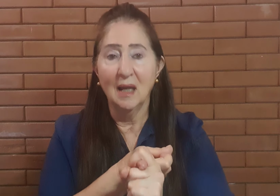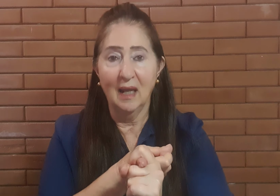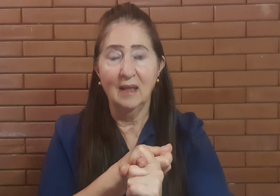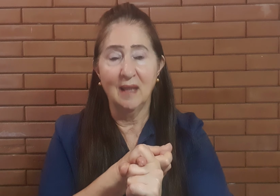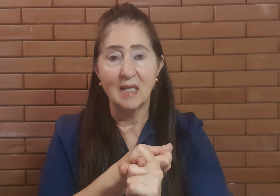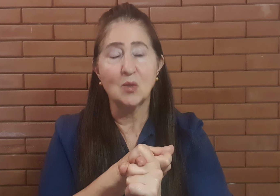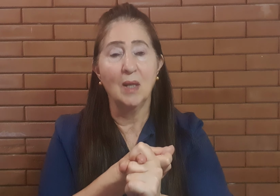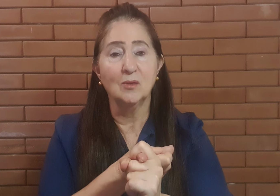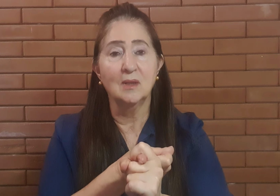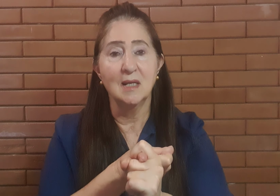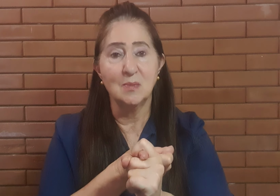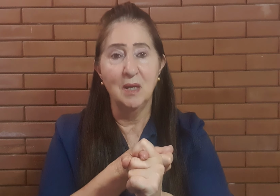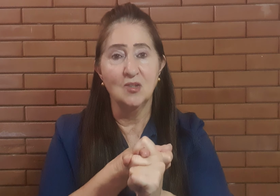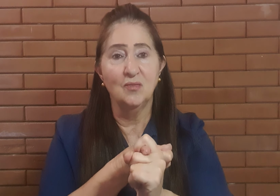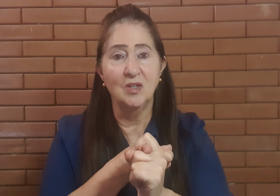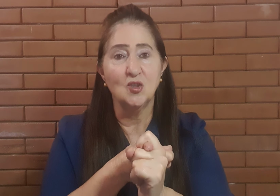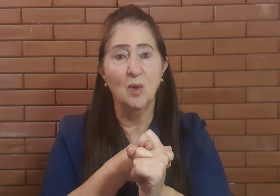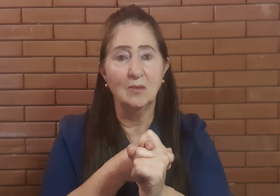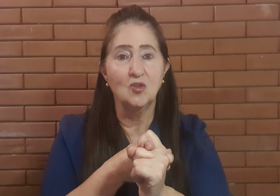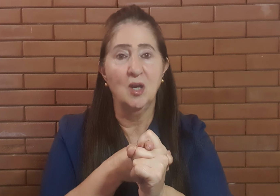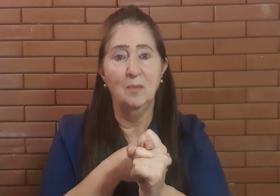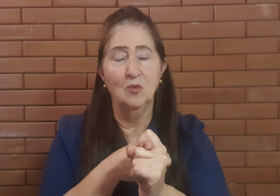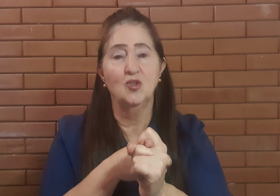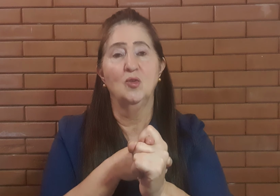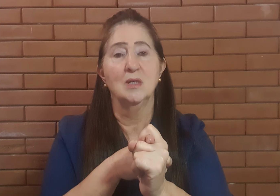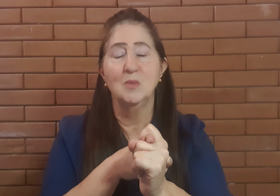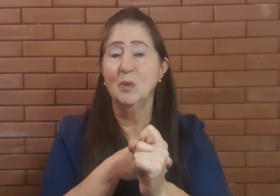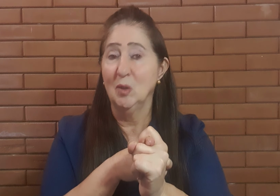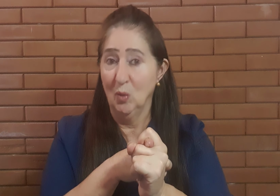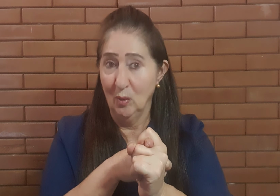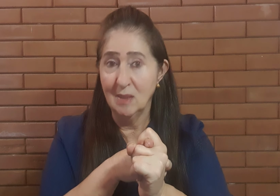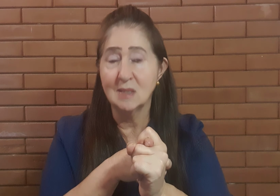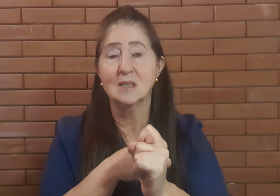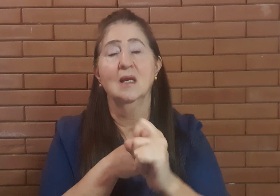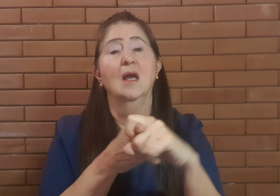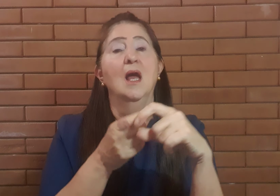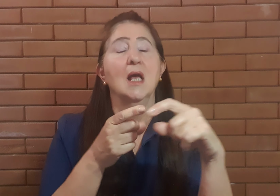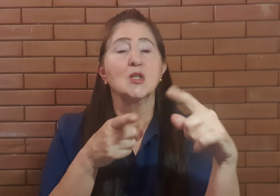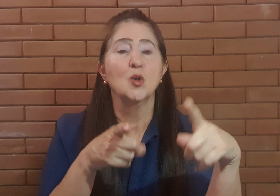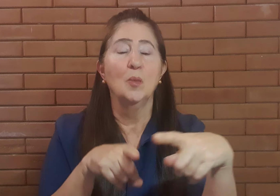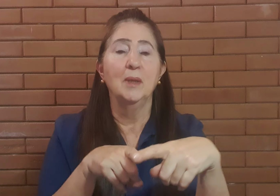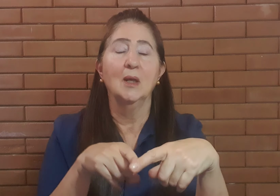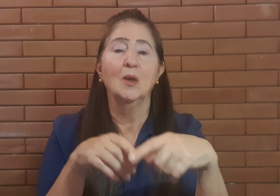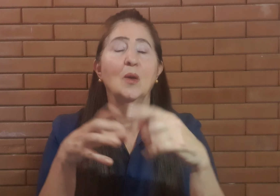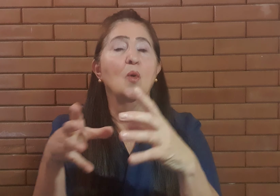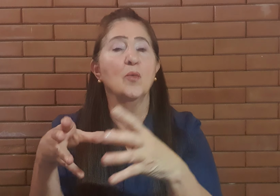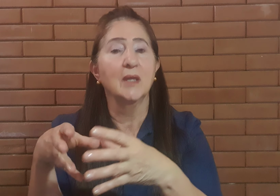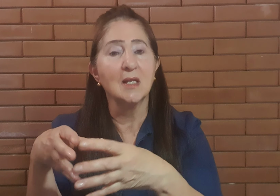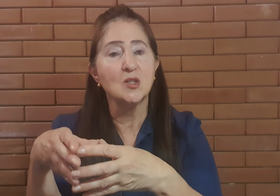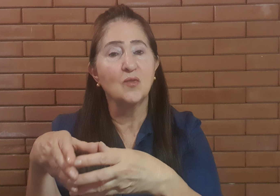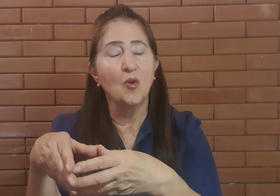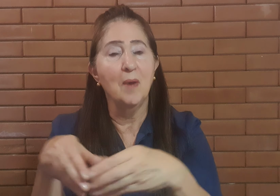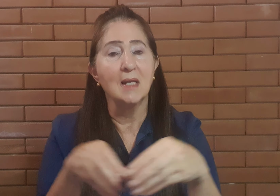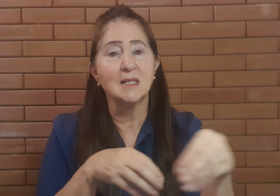Lei 10.436 de 24 de abril de 2002, sobre contextos